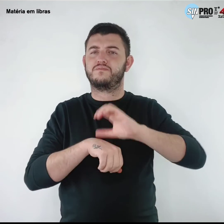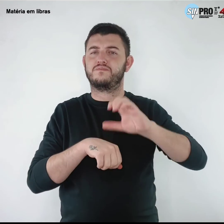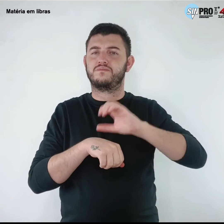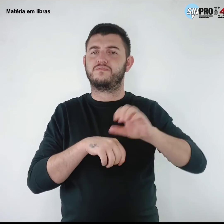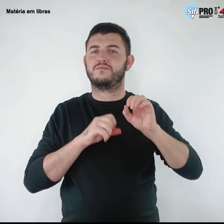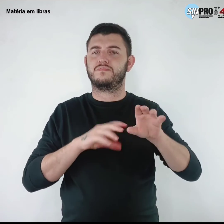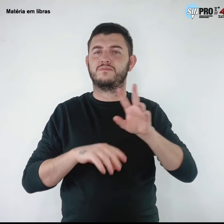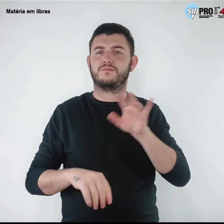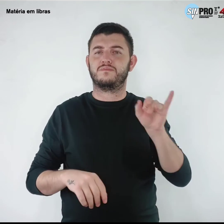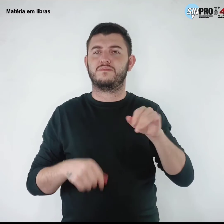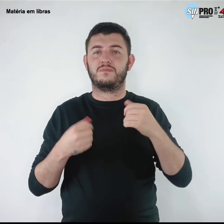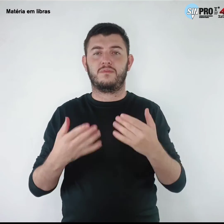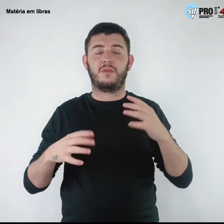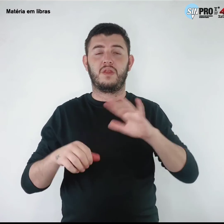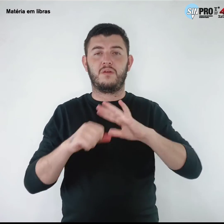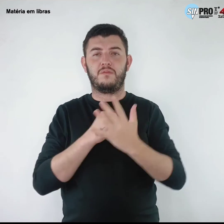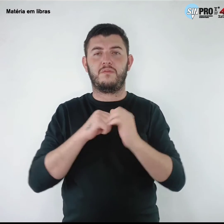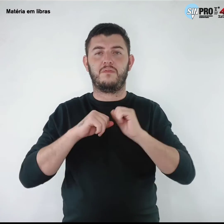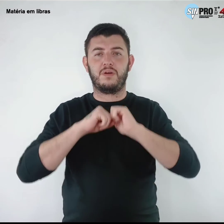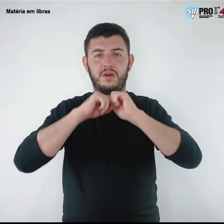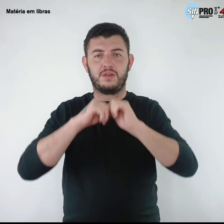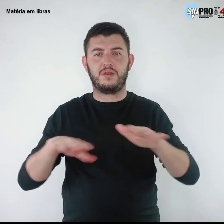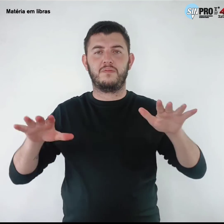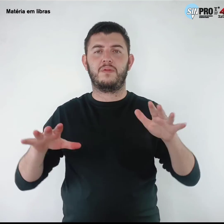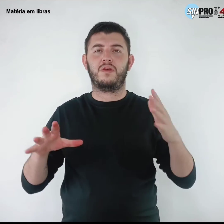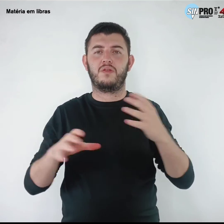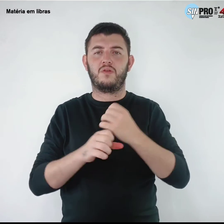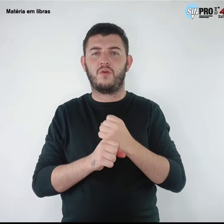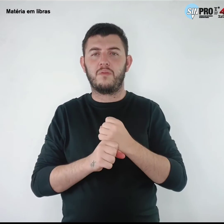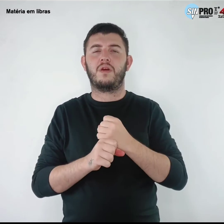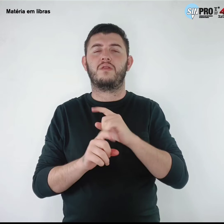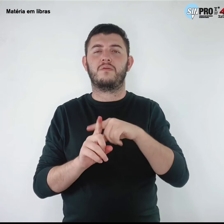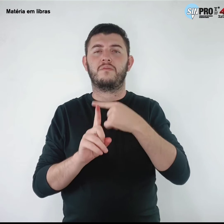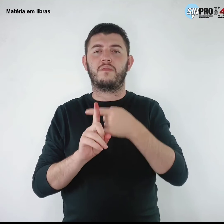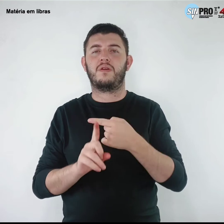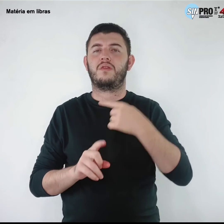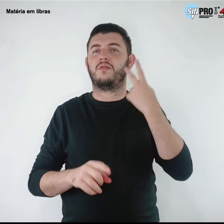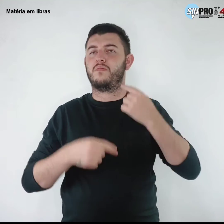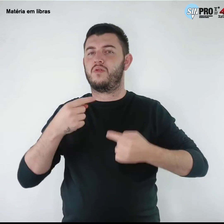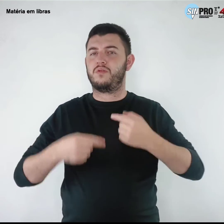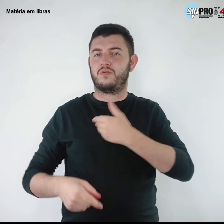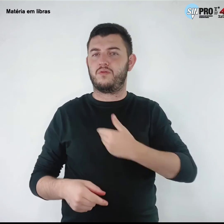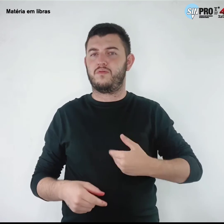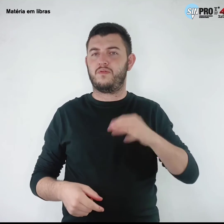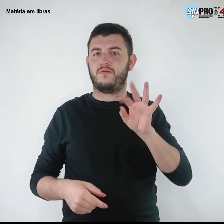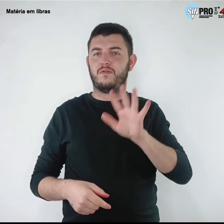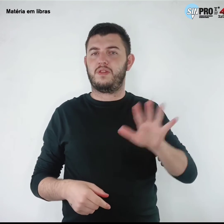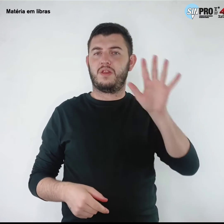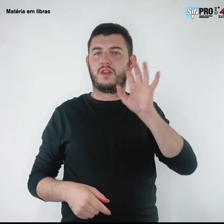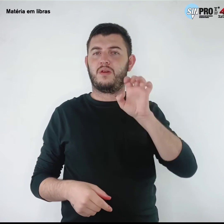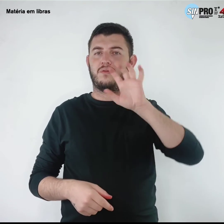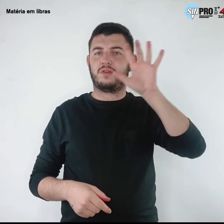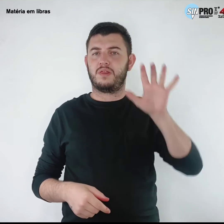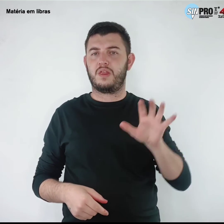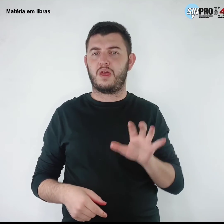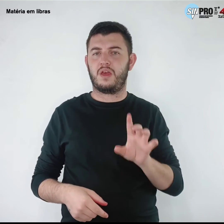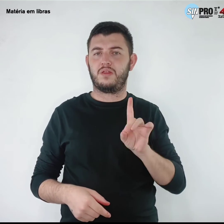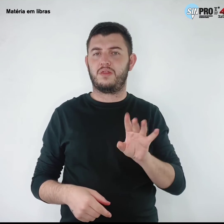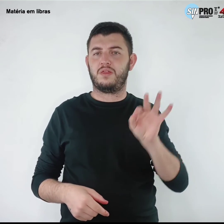-19, somada às políticas do governo federal, de governos exceduais do Distrito